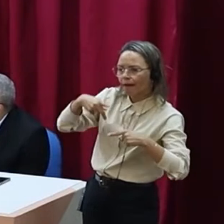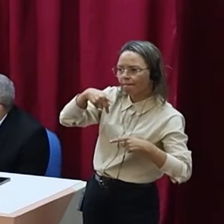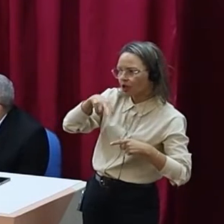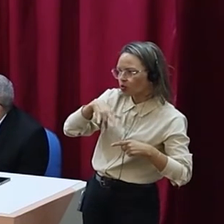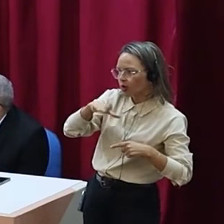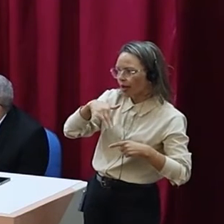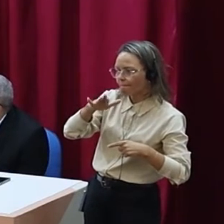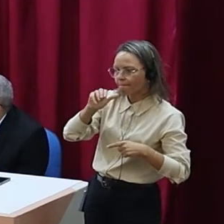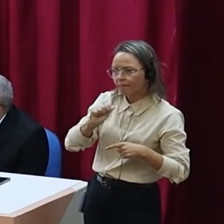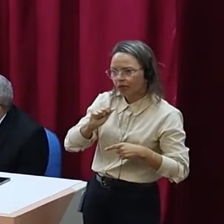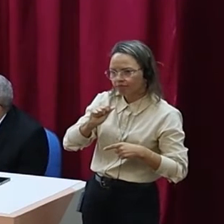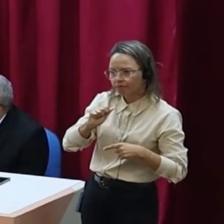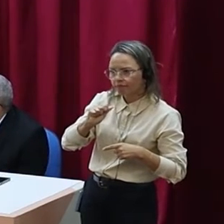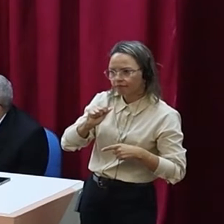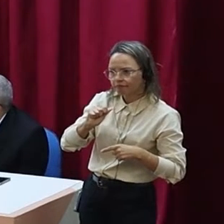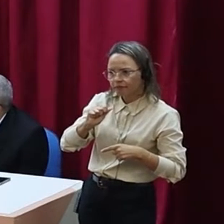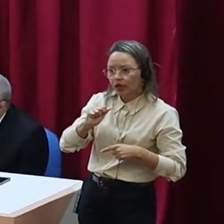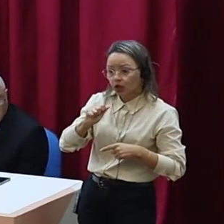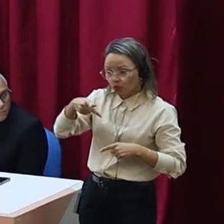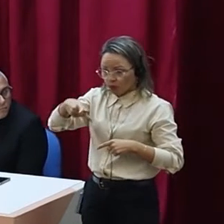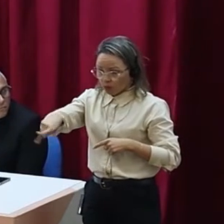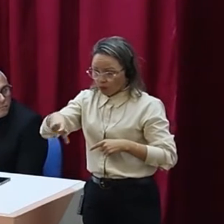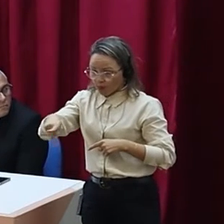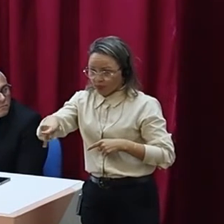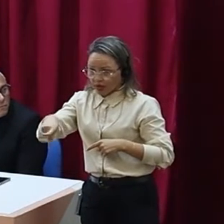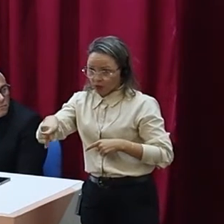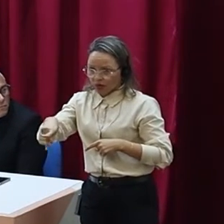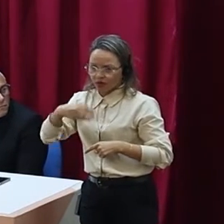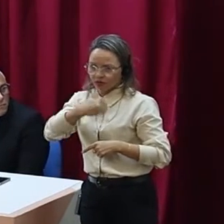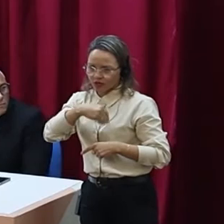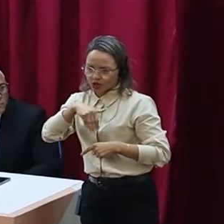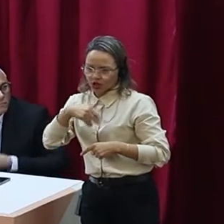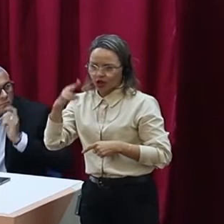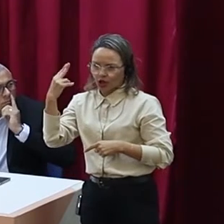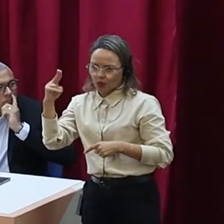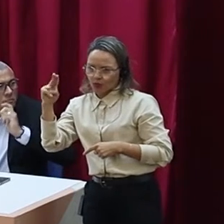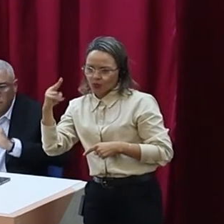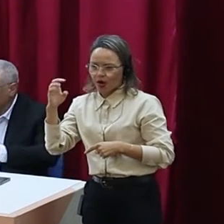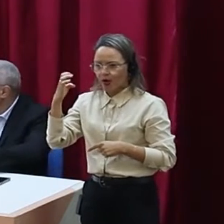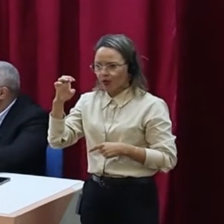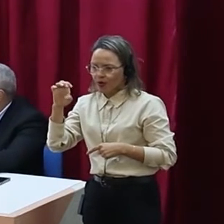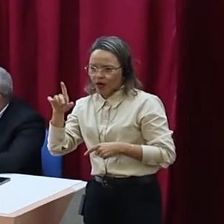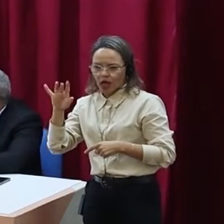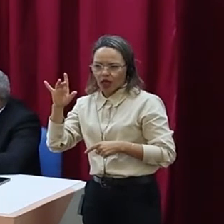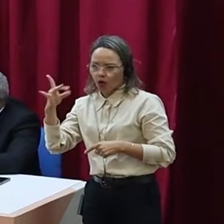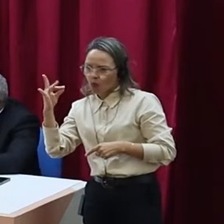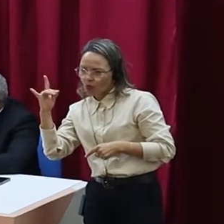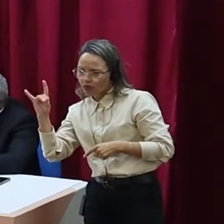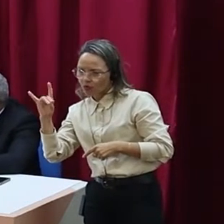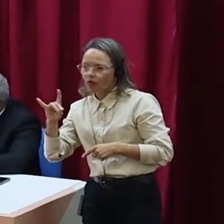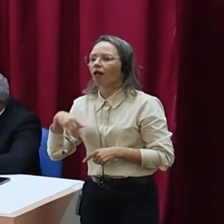Era hablado lo que es Paraguay, Brasil, Argentina, Bolivia, Uruguay y también Perú, Ecuador, Guayanas. O sea, guaraní era una lengua